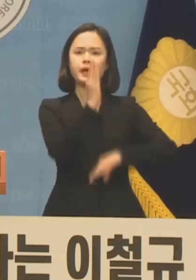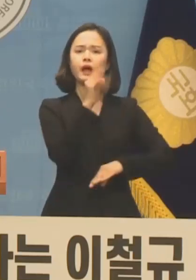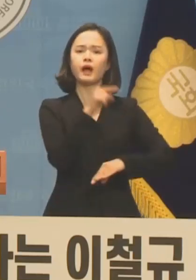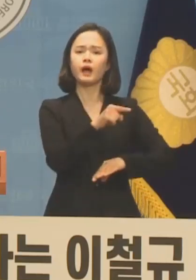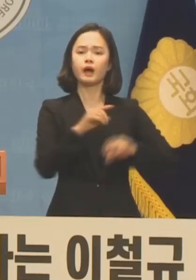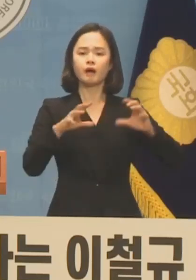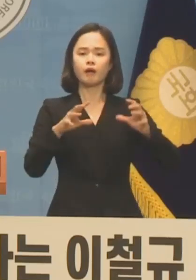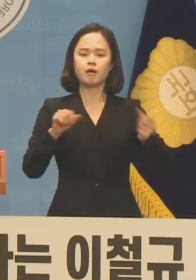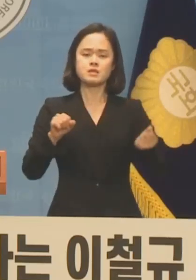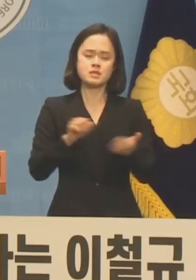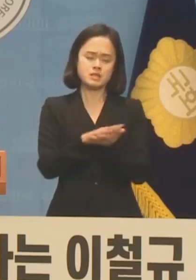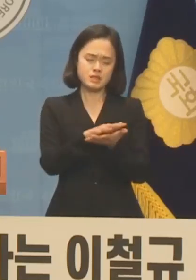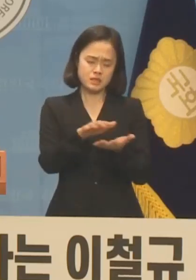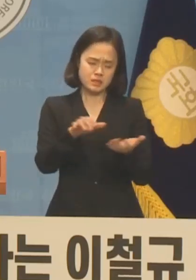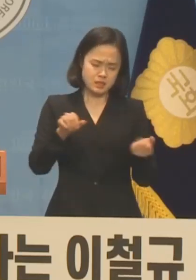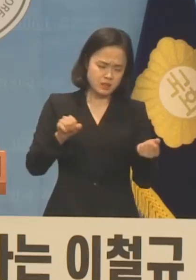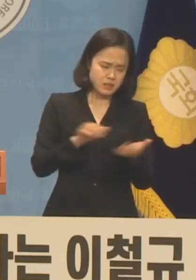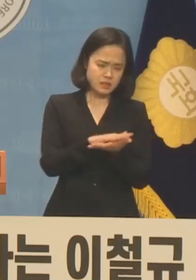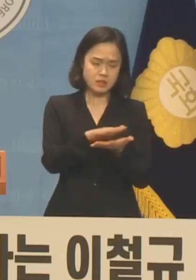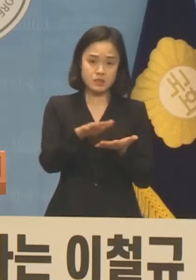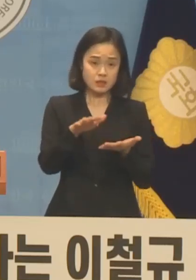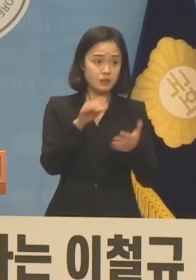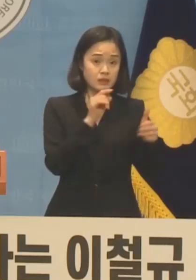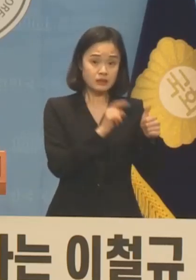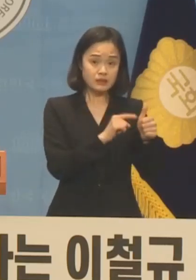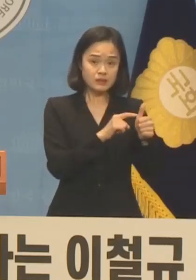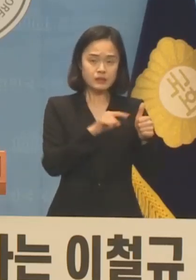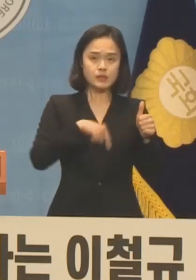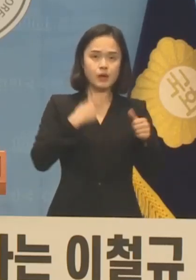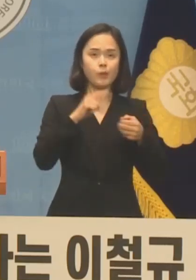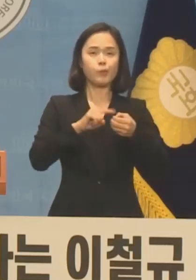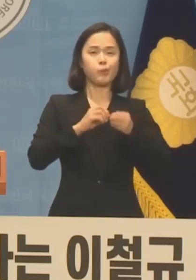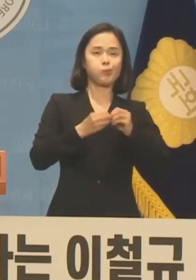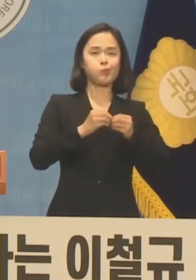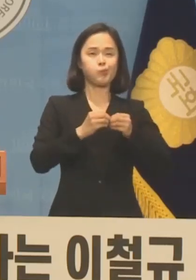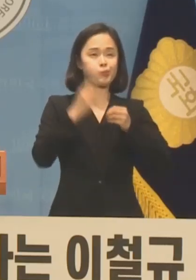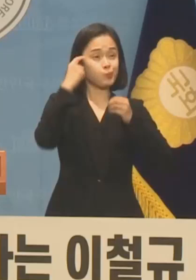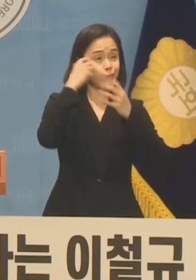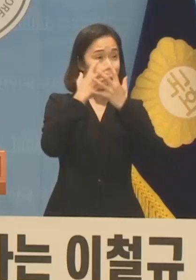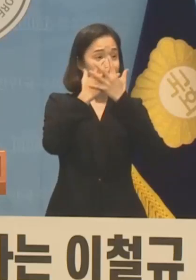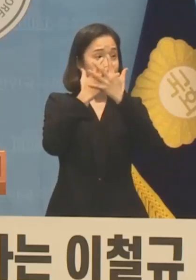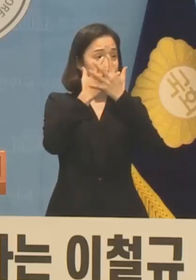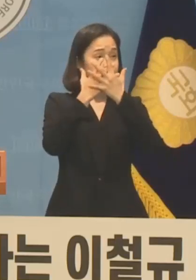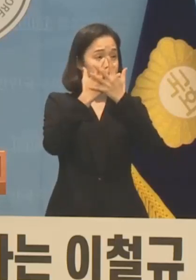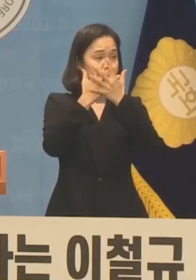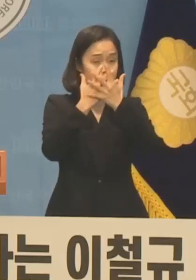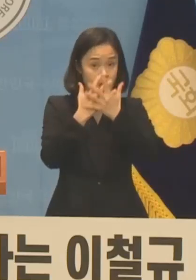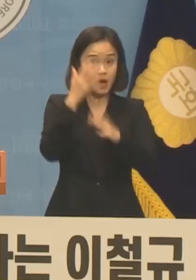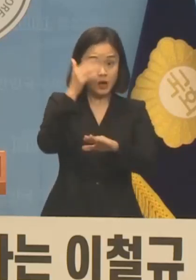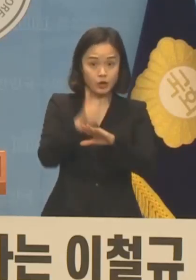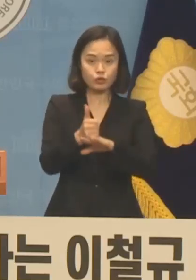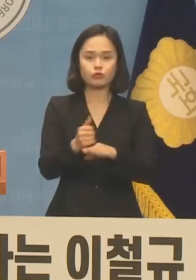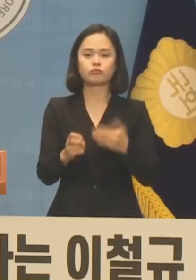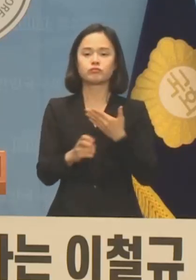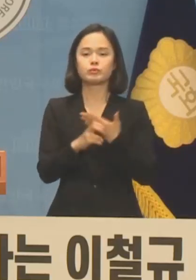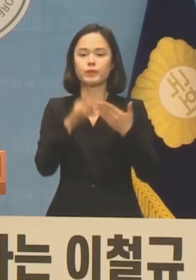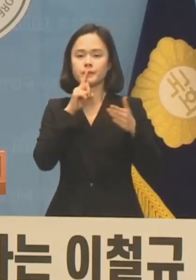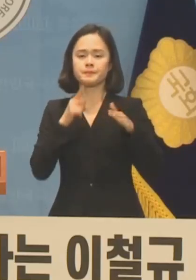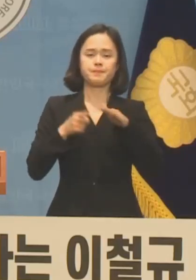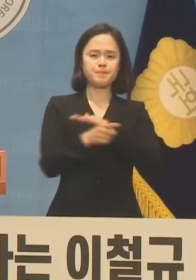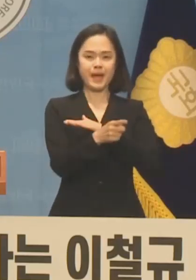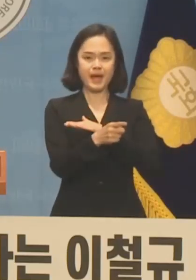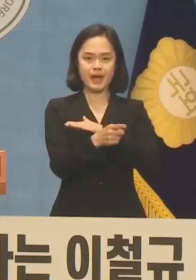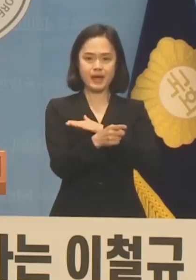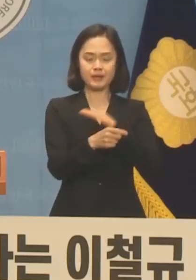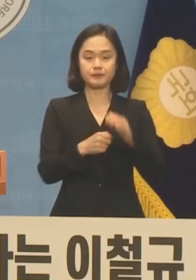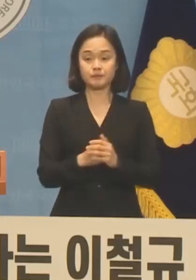목적으로 자의적이고 주관적인 망상에 사로잡혀 헌법상 요건을 충족하지도 않는 비상계엄을 강행하고 계엄 해제를